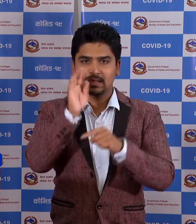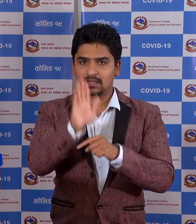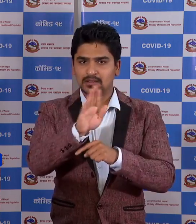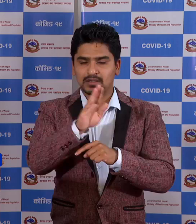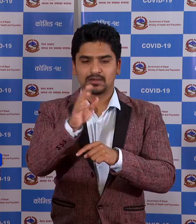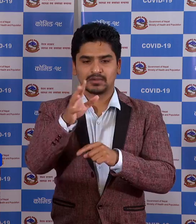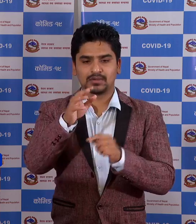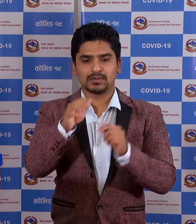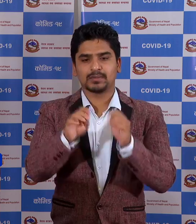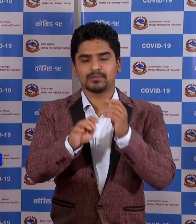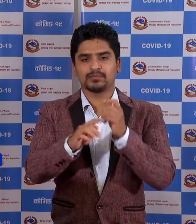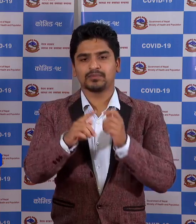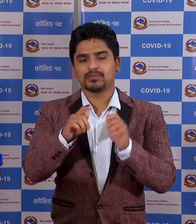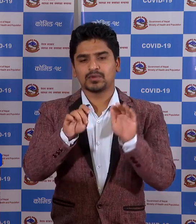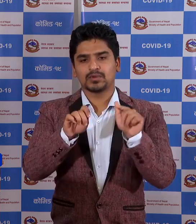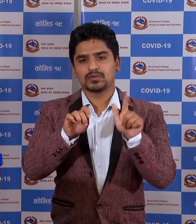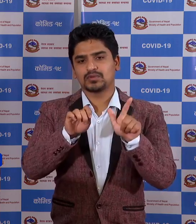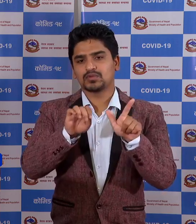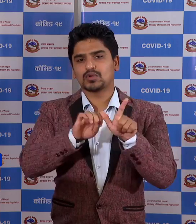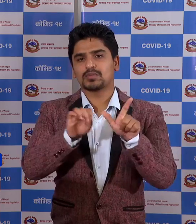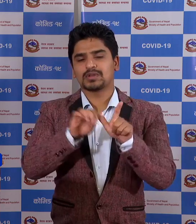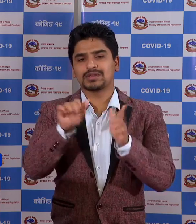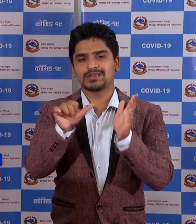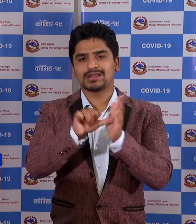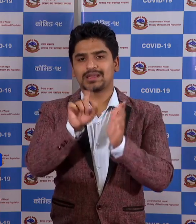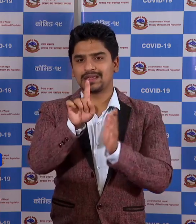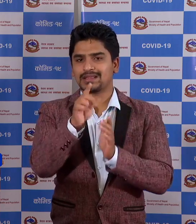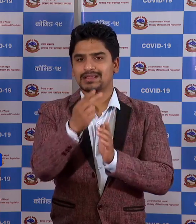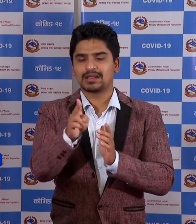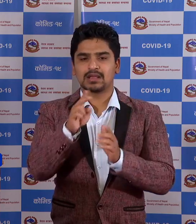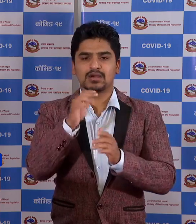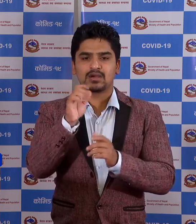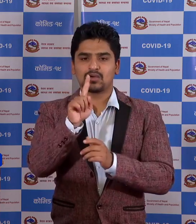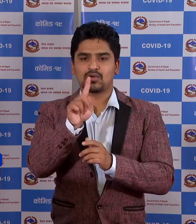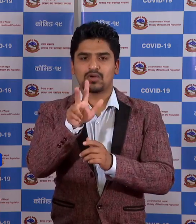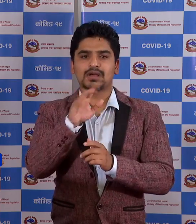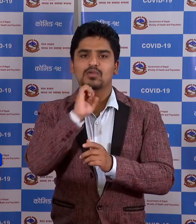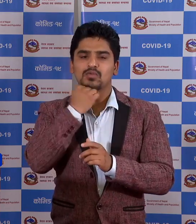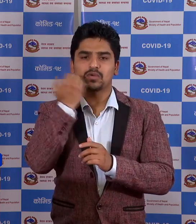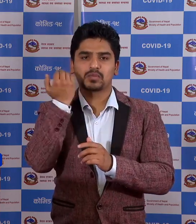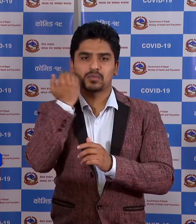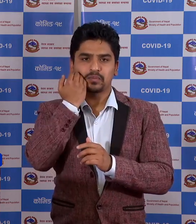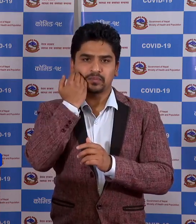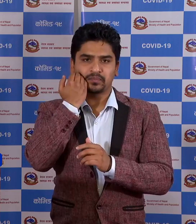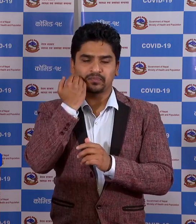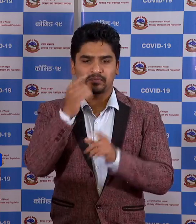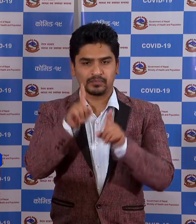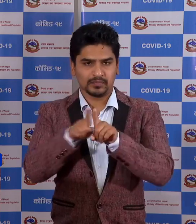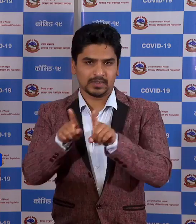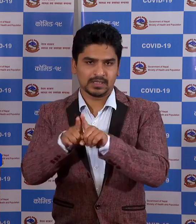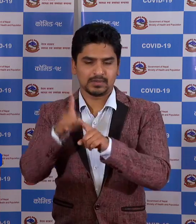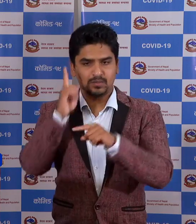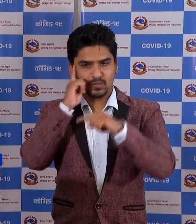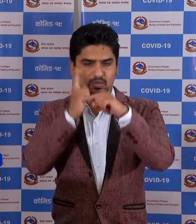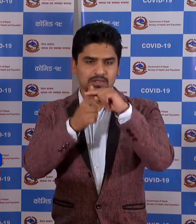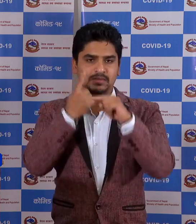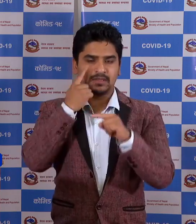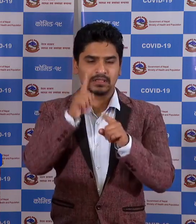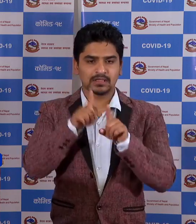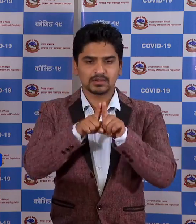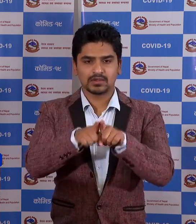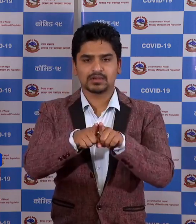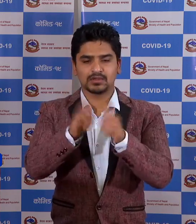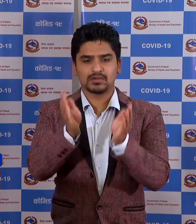र 70 जिल्लाका 1 जना 18 वर्षीय पुरुषको पनि पोजिटिभ